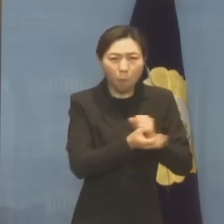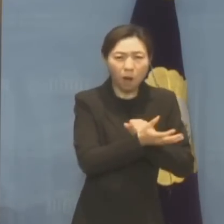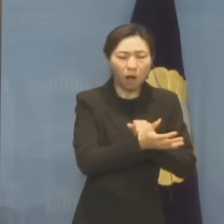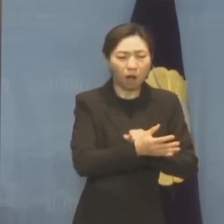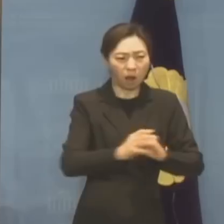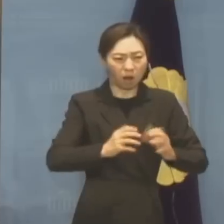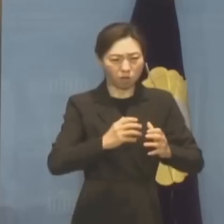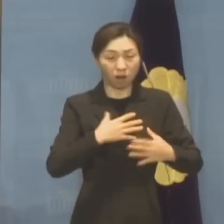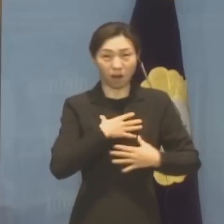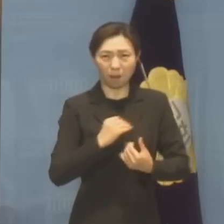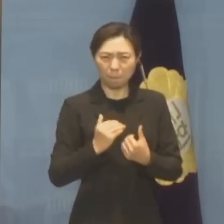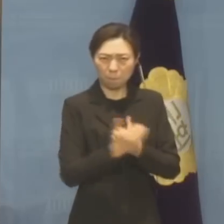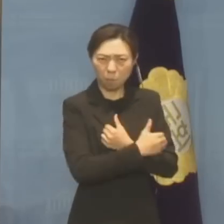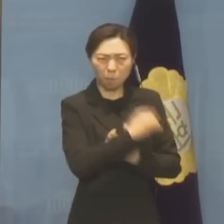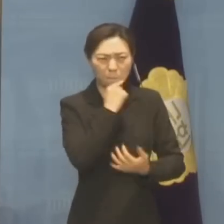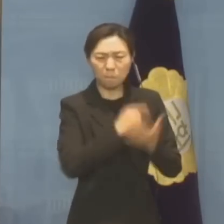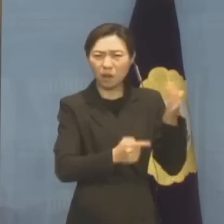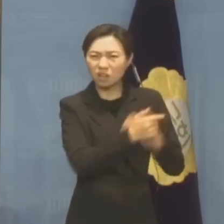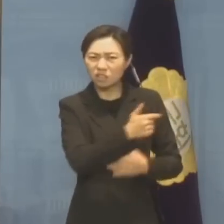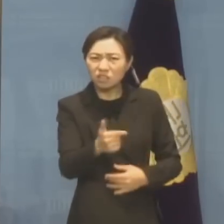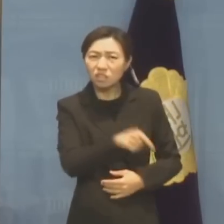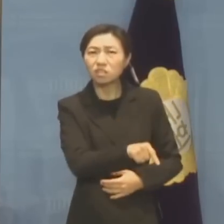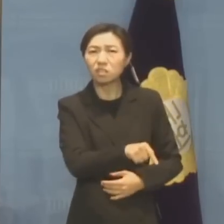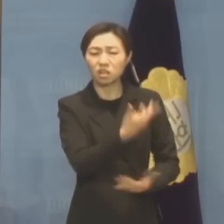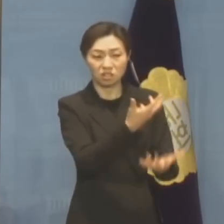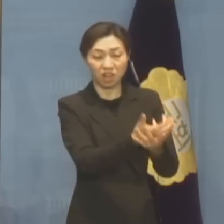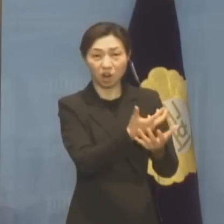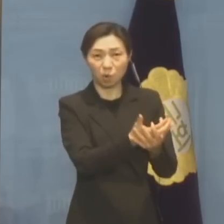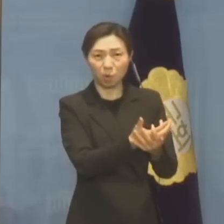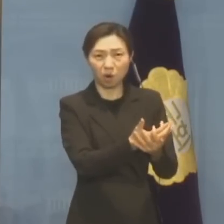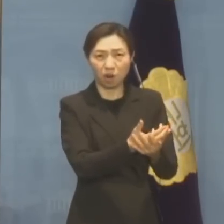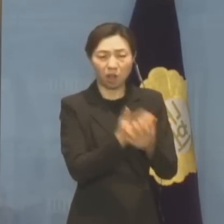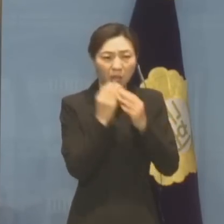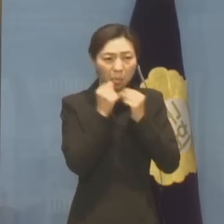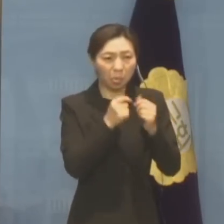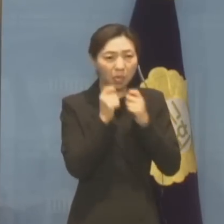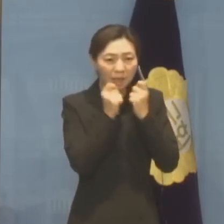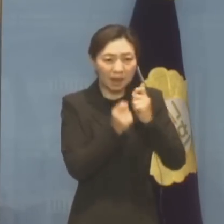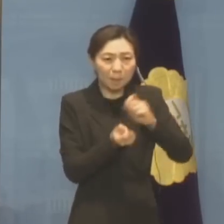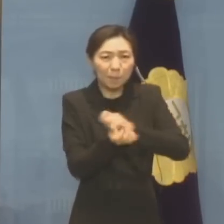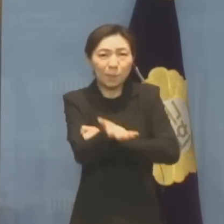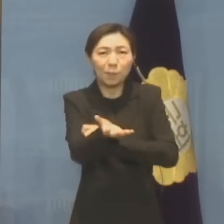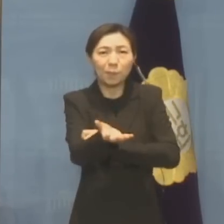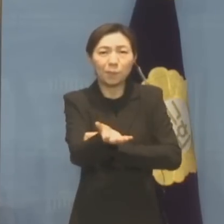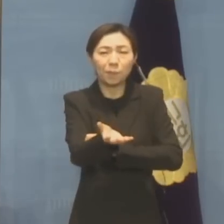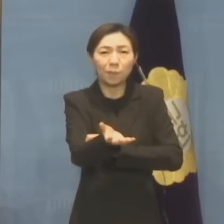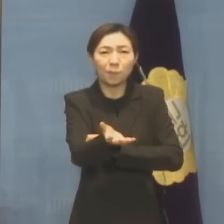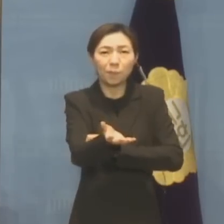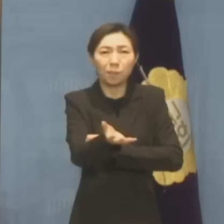미치는 악영향이 상당한 자료를 유출했다고 판결했습니다.